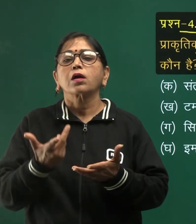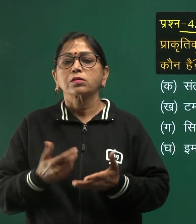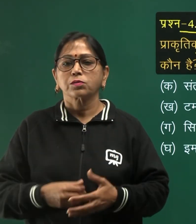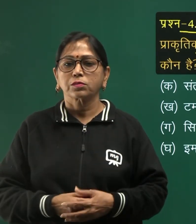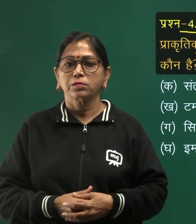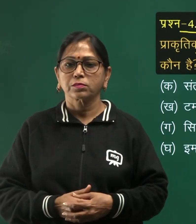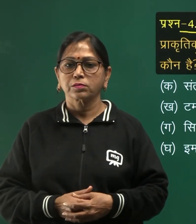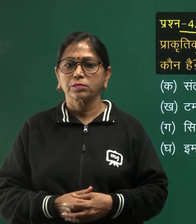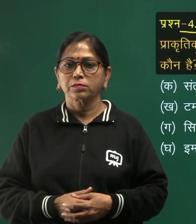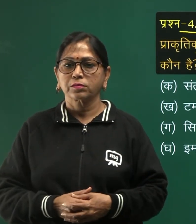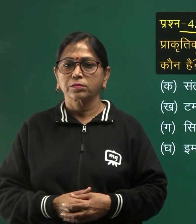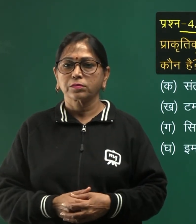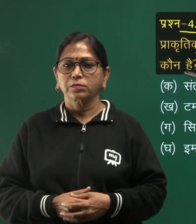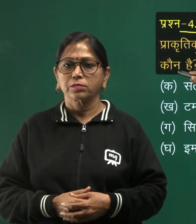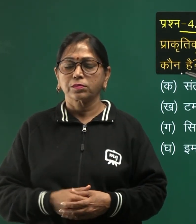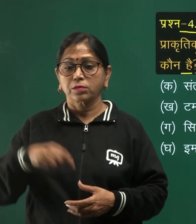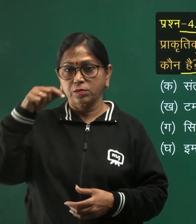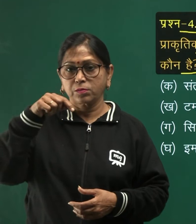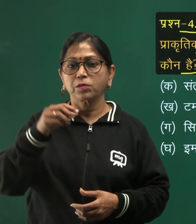प्राकृतिक स्रोत